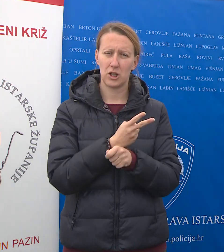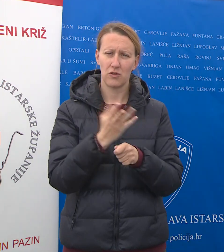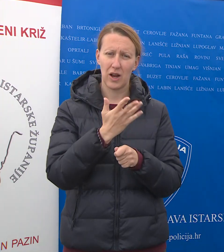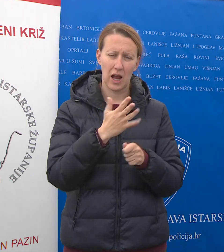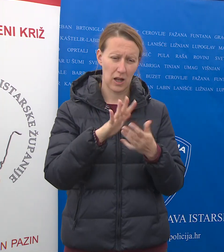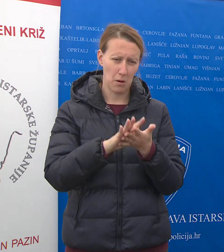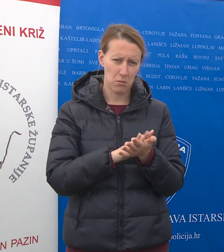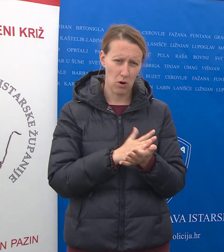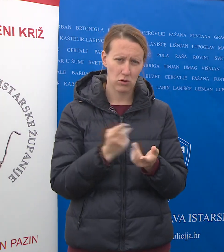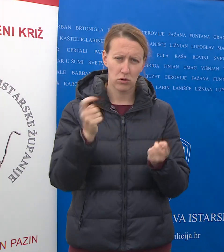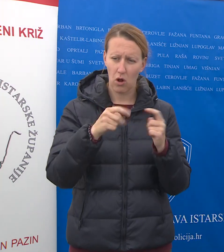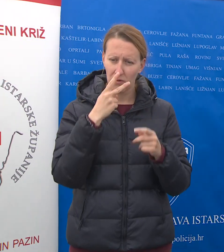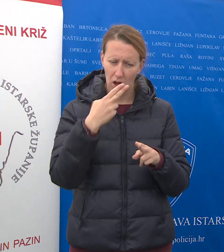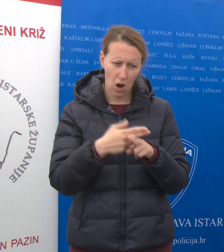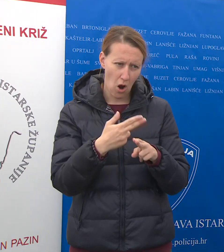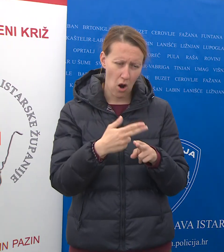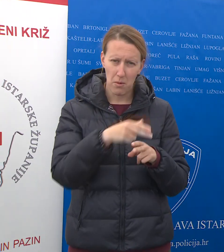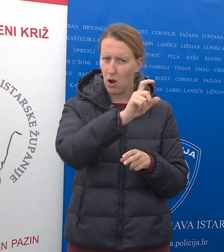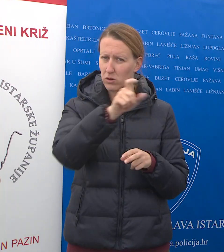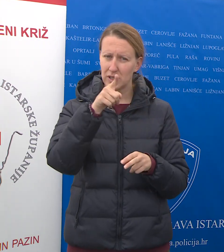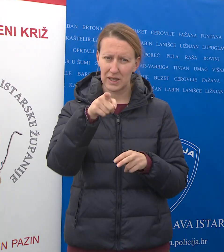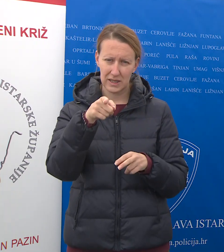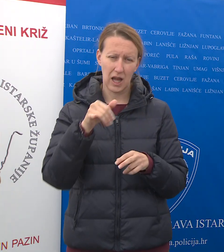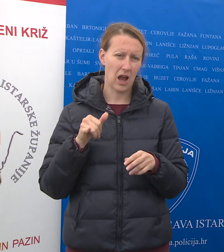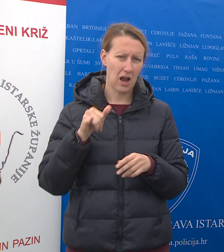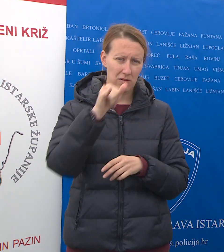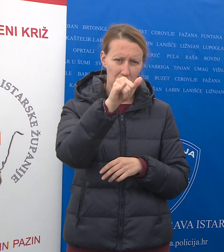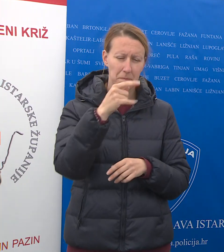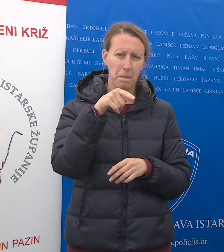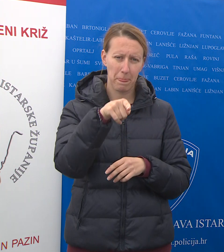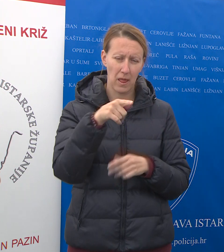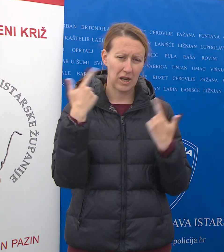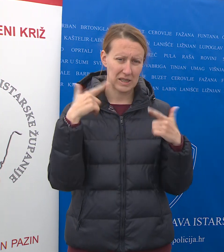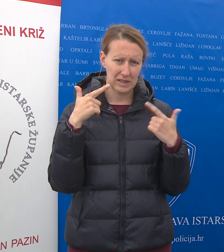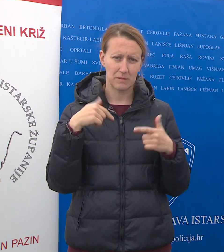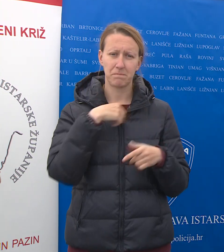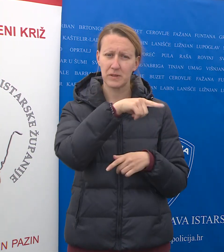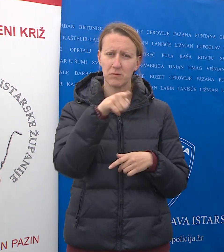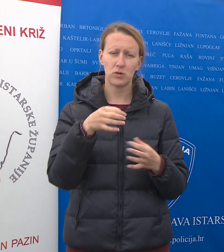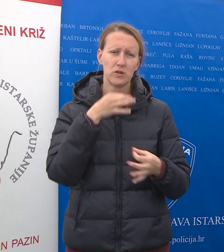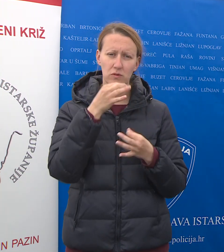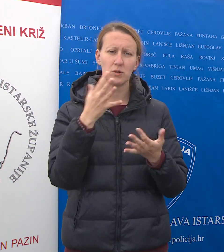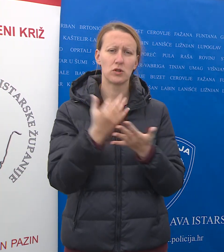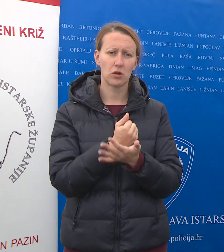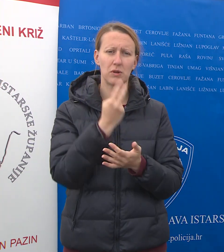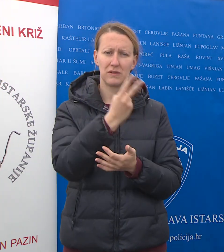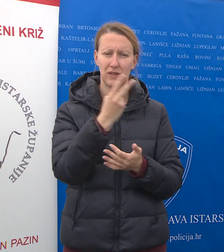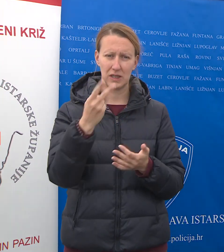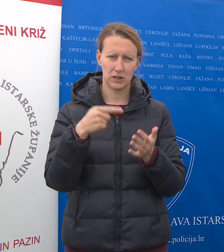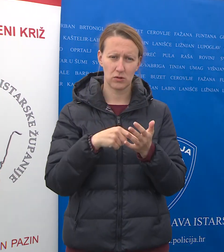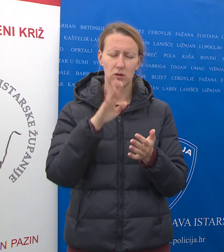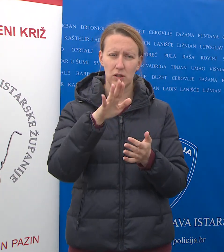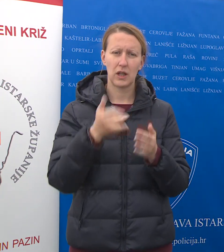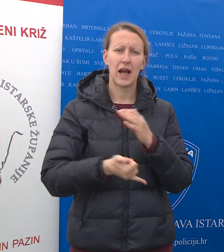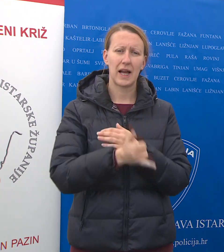su se počeli pojavljivati oboljeli ljudi iz tog aviona i sa tog izleta, mi smo tu informaciju dobili 22. Tada